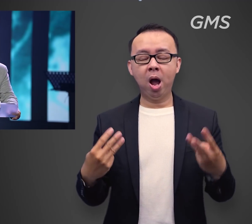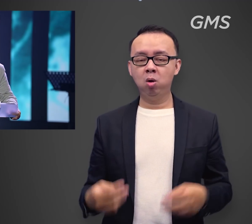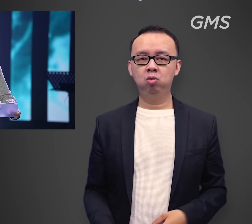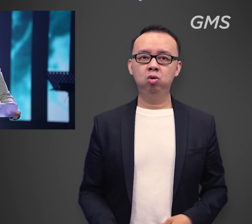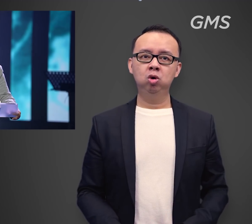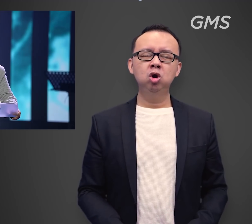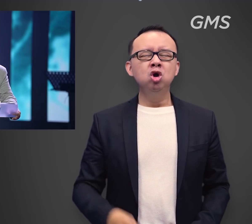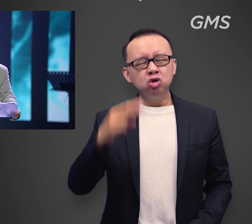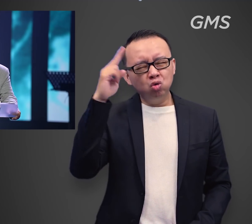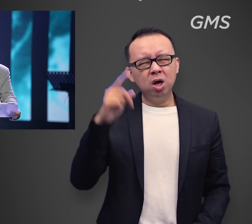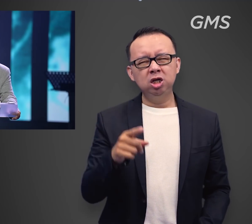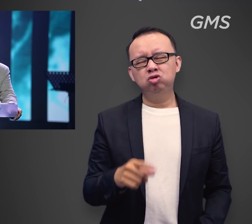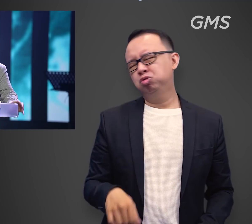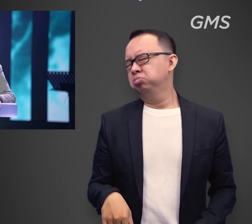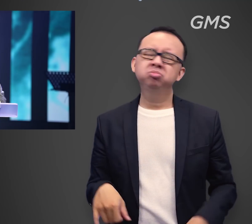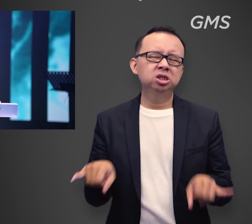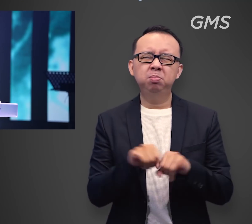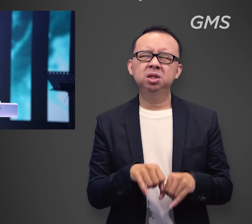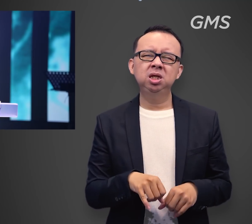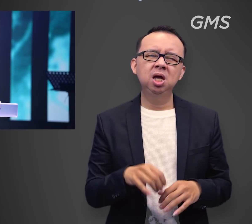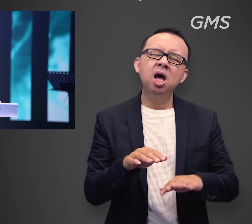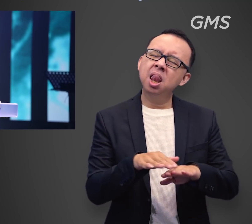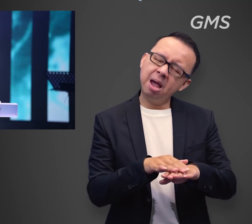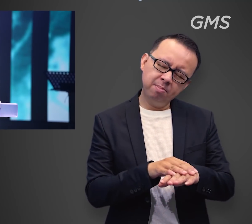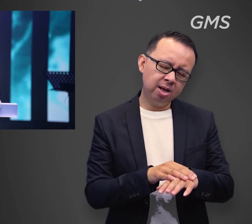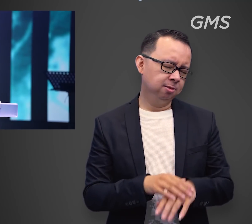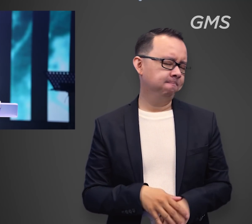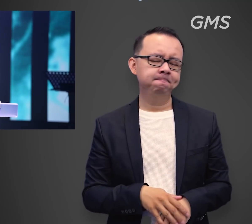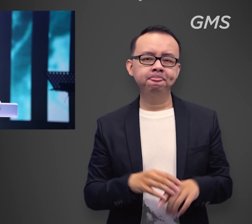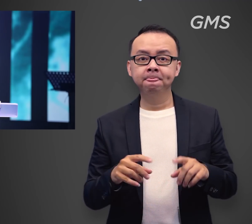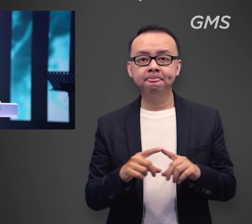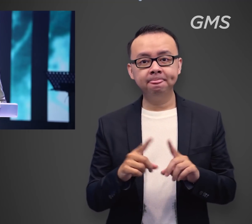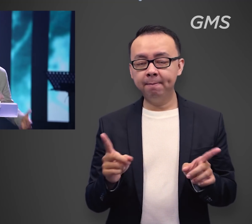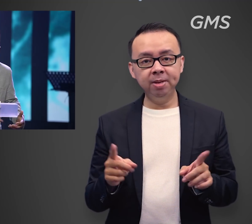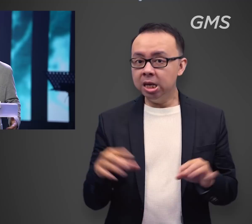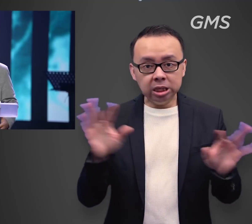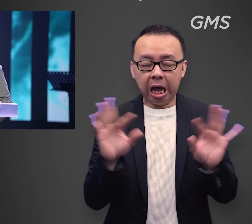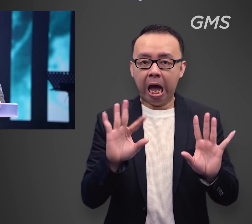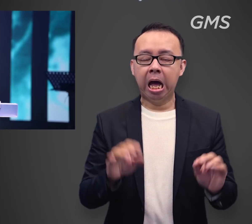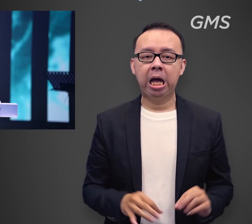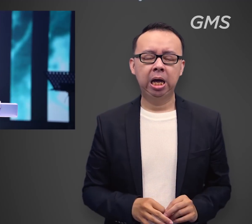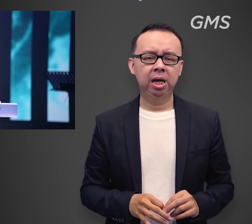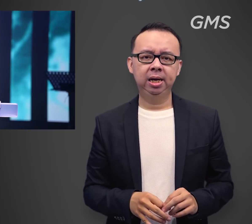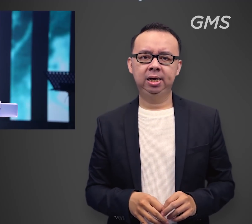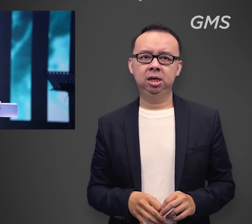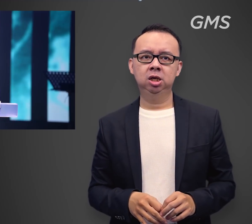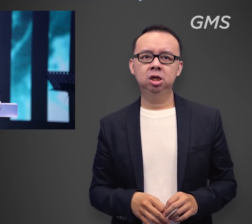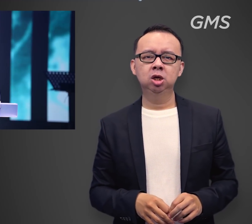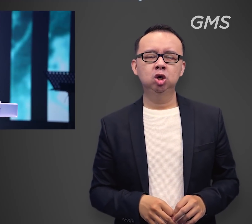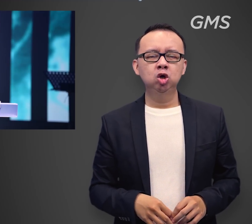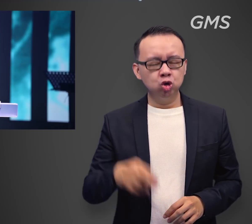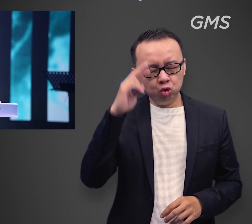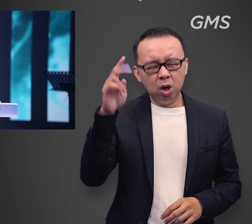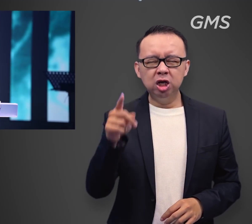sepertinya lambat gitu. Bagi beberapa orang yang terburu-buru, ya pengen cepet jawaban doa, kayaknya Tuhan tuh kayak lambat